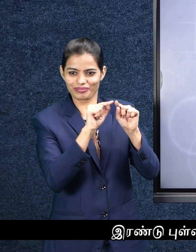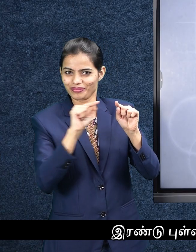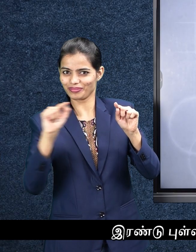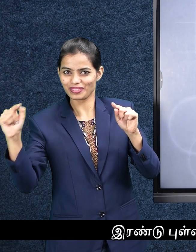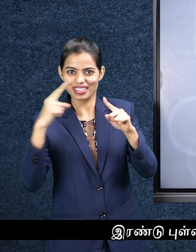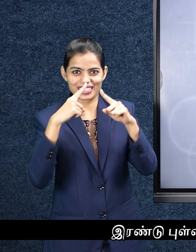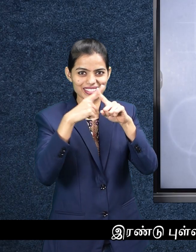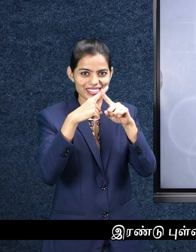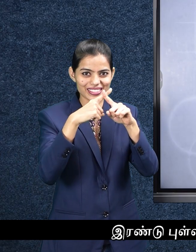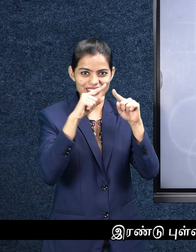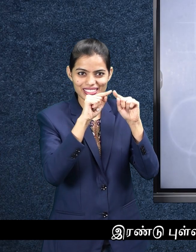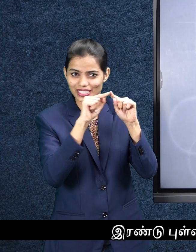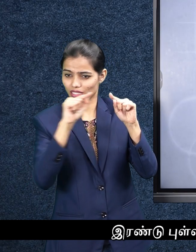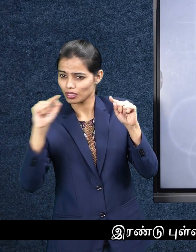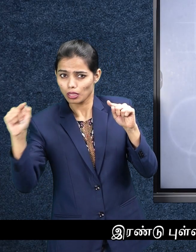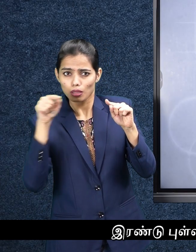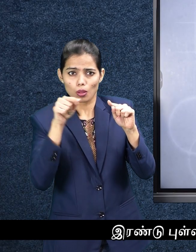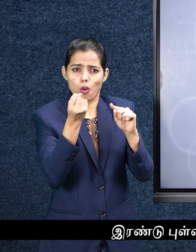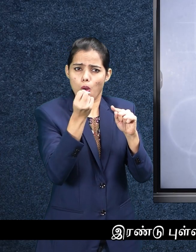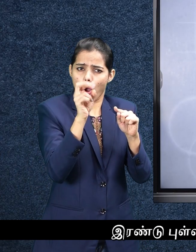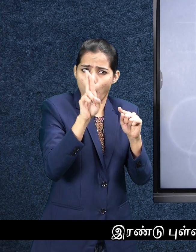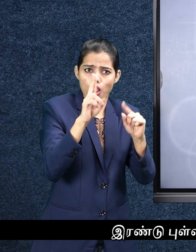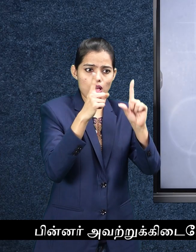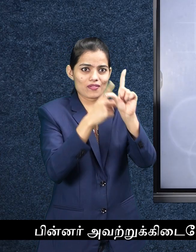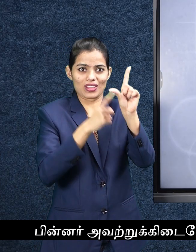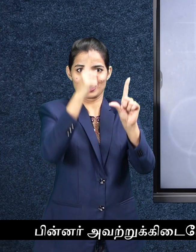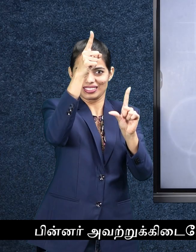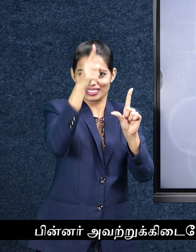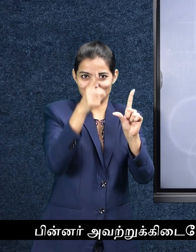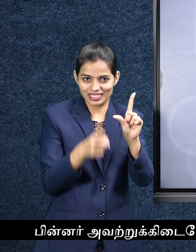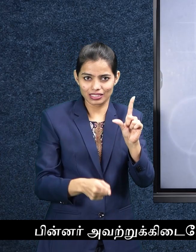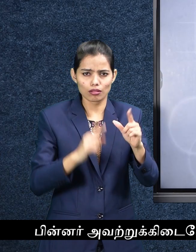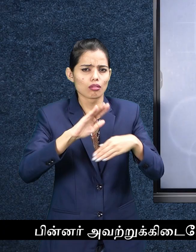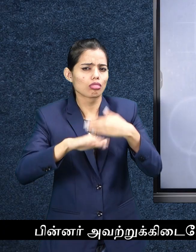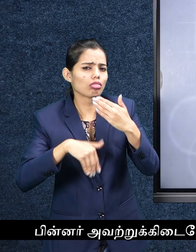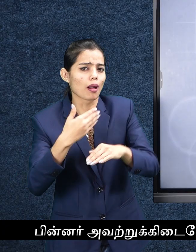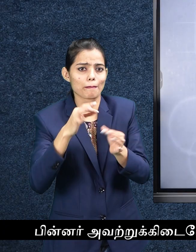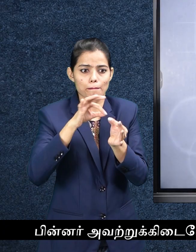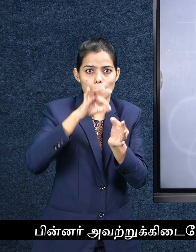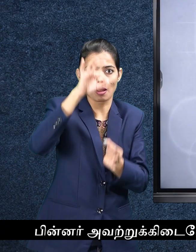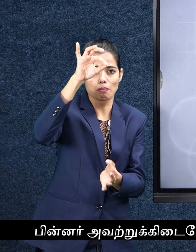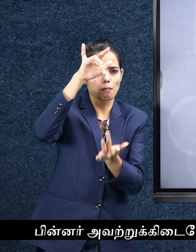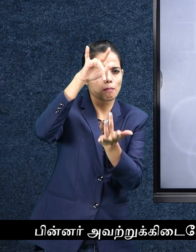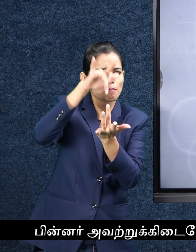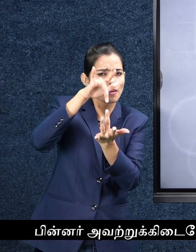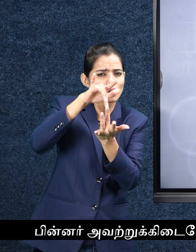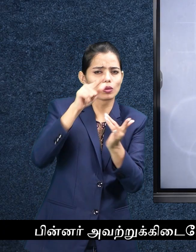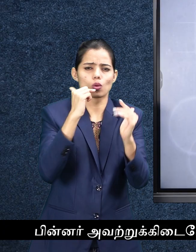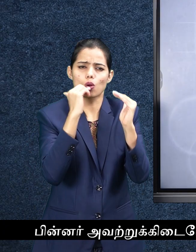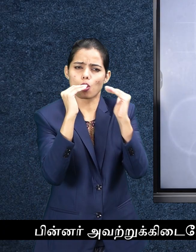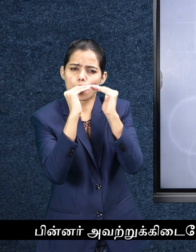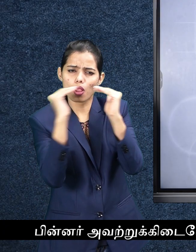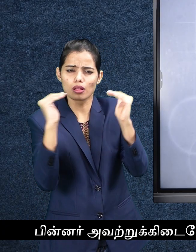அச்சு அல்லது y அச்சில் உள்ளன. பின்னர் அவற்றுக்கிடையே தூரம் முறையே x